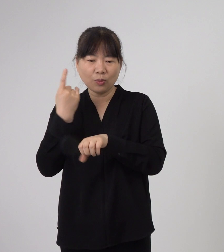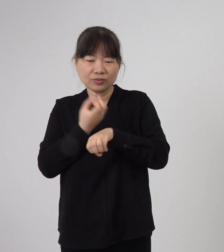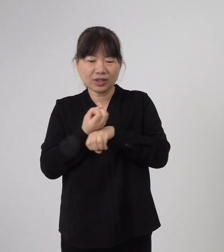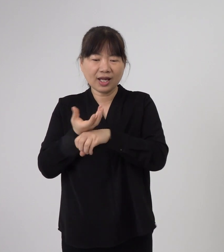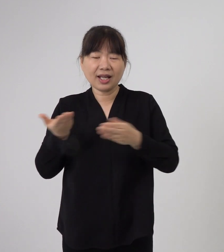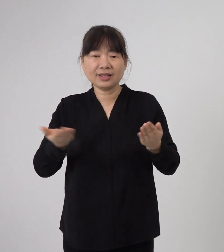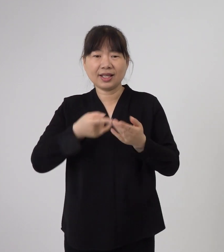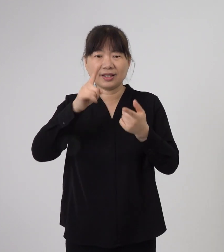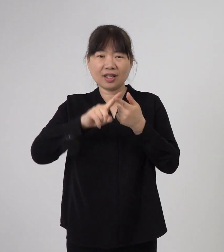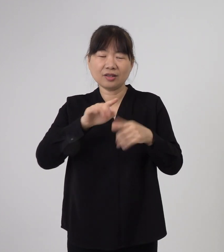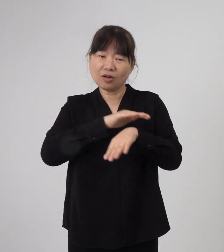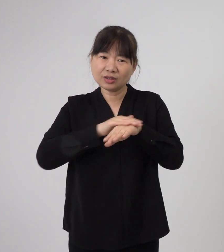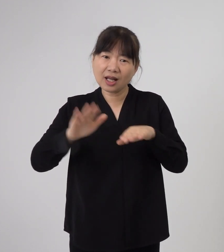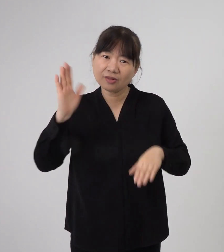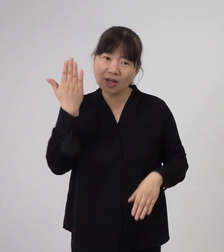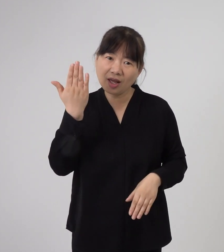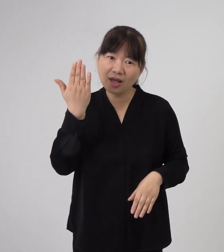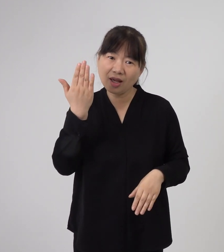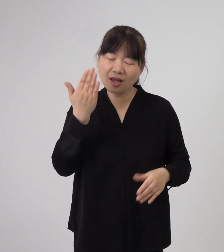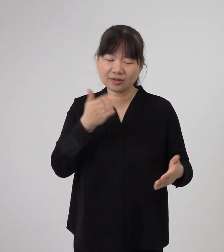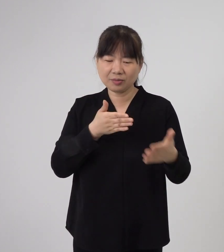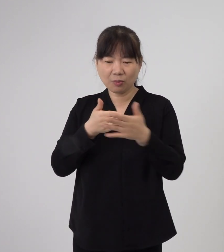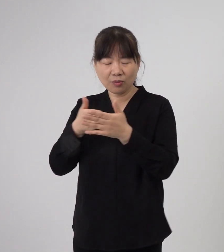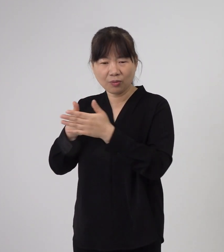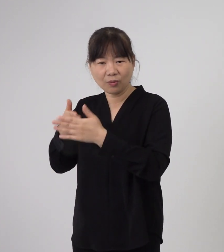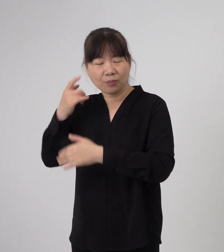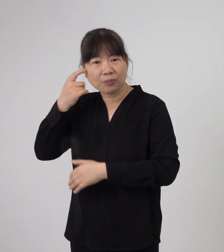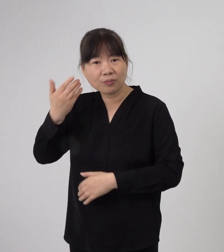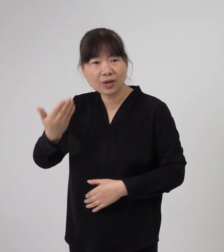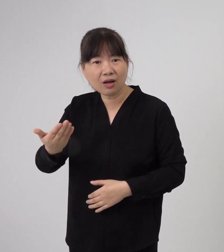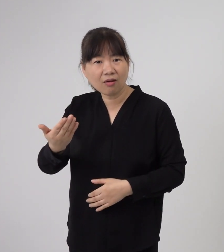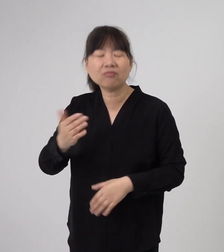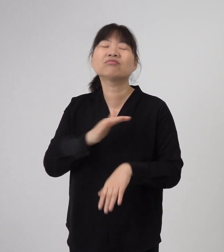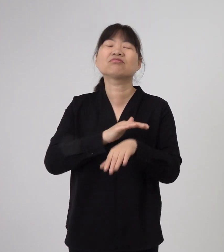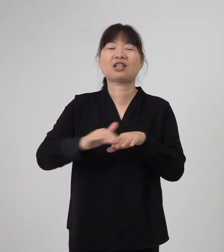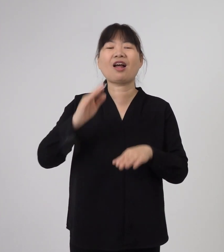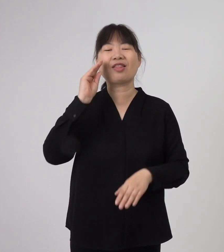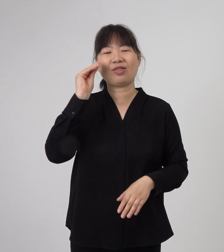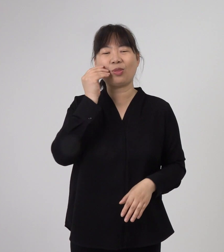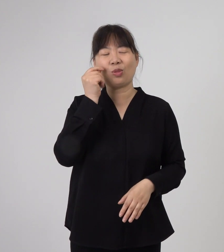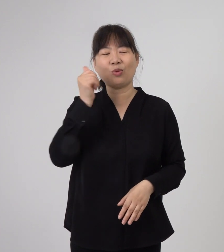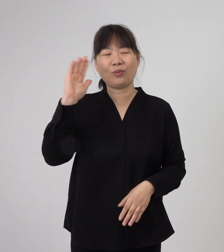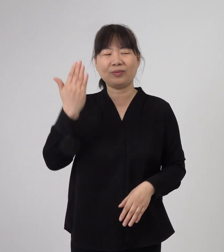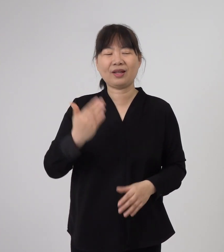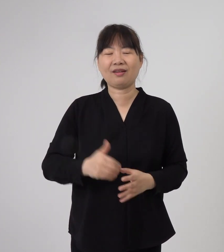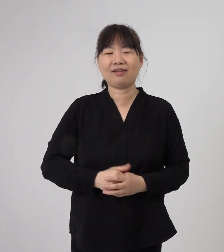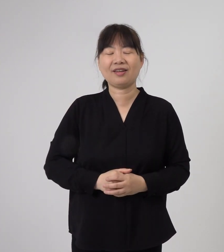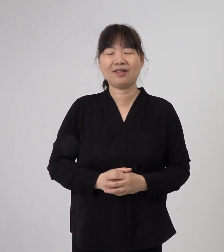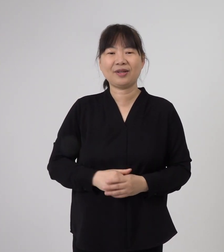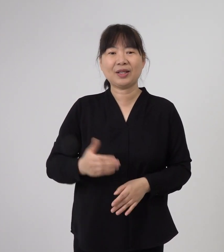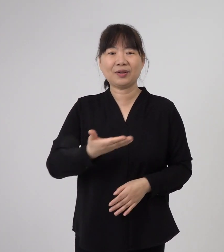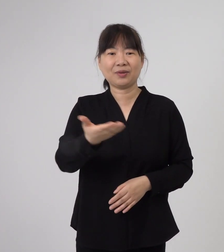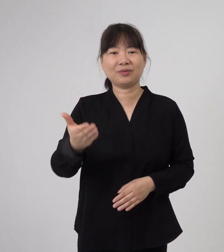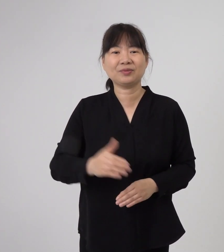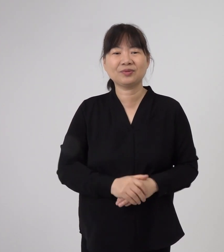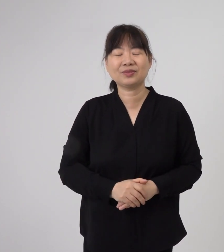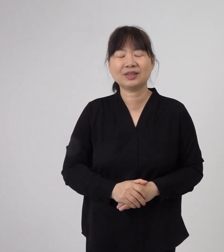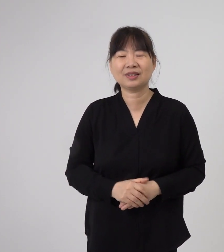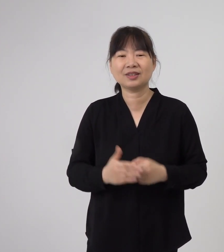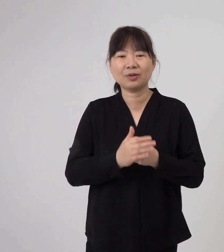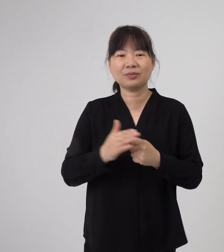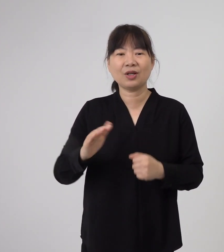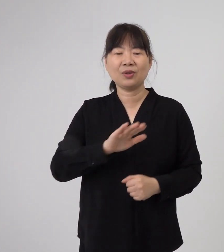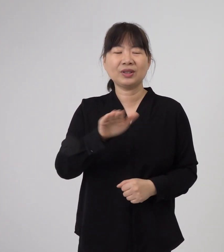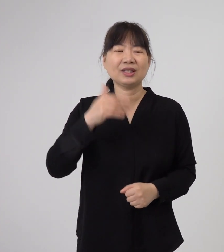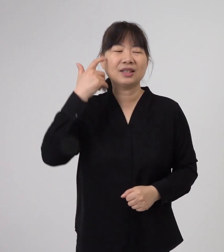일이 잘 되고 있었어요? 잘 안 되고 있었어요? 잘 되고 있었어요. 여러분, 그래서